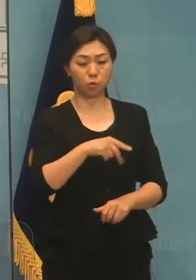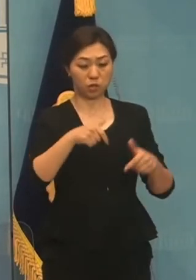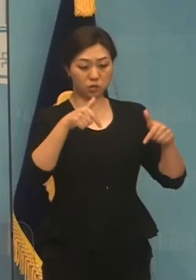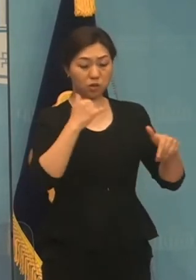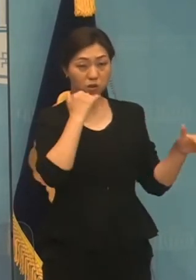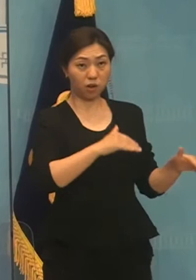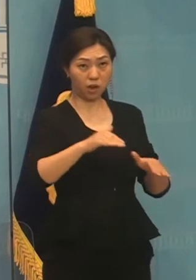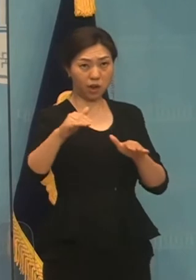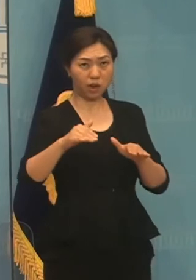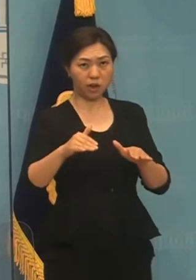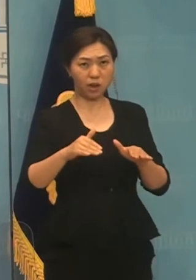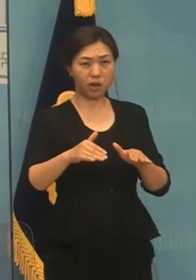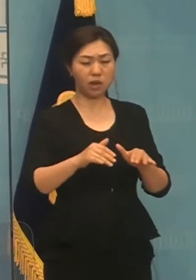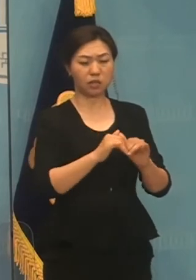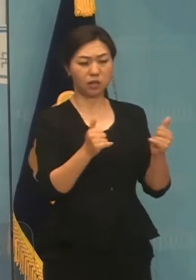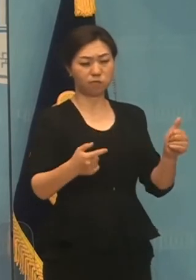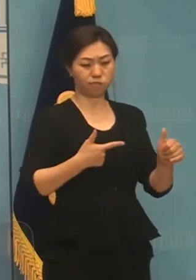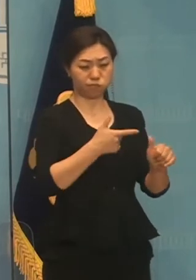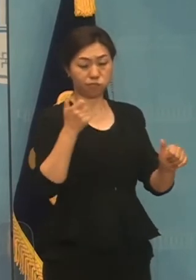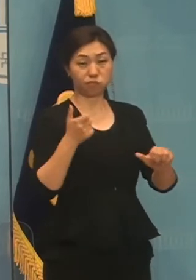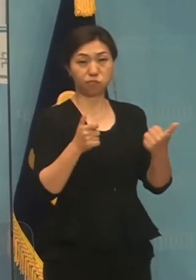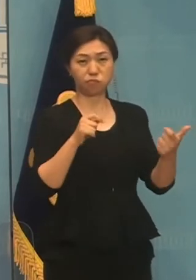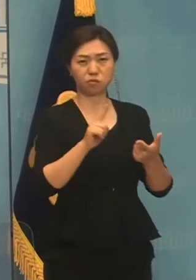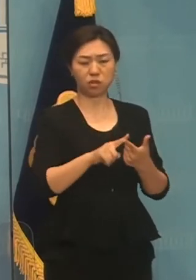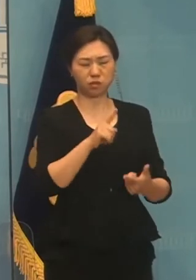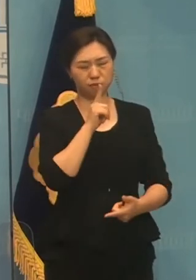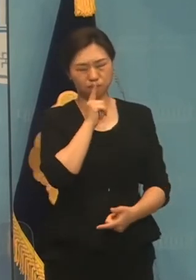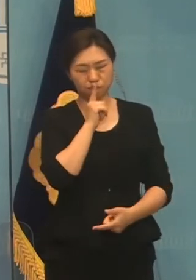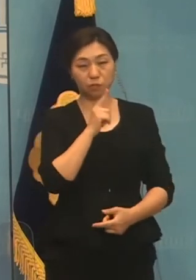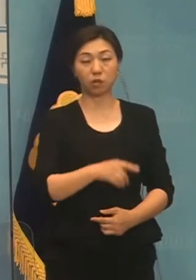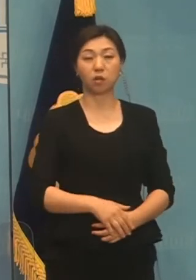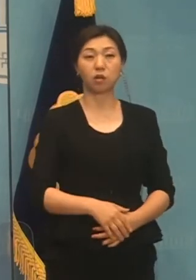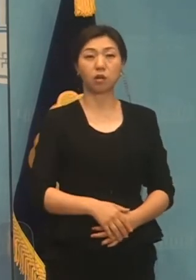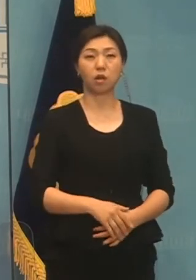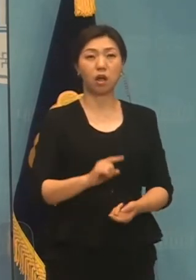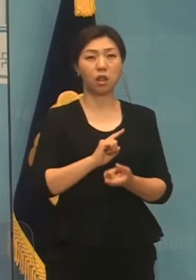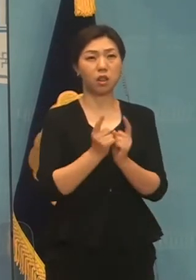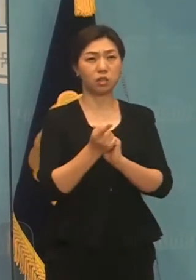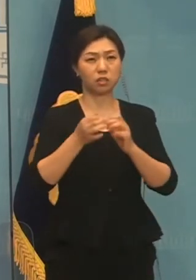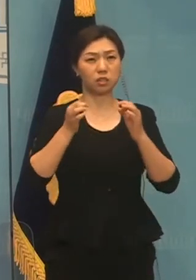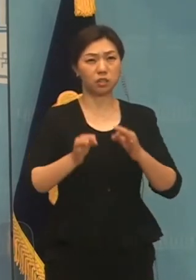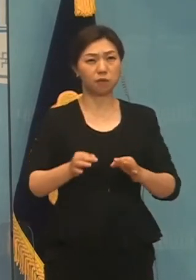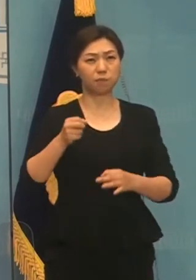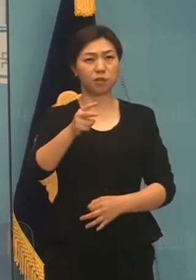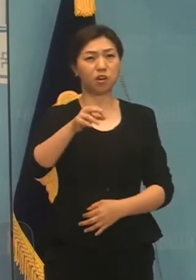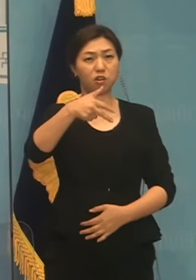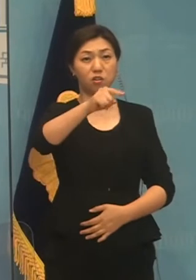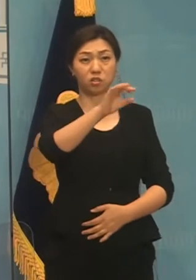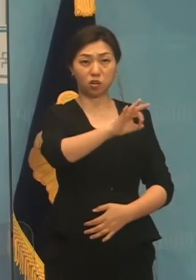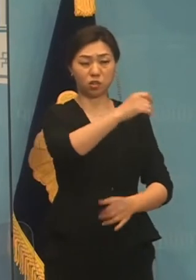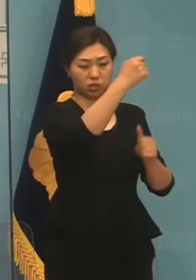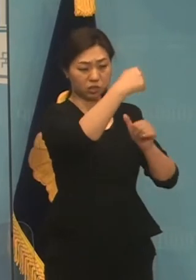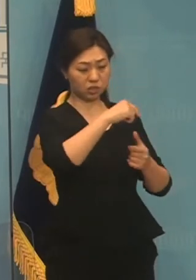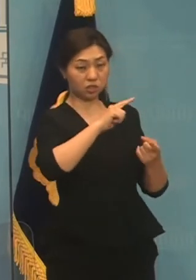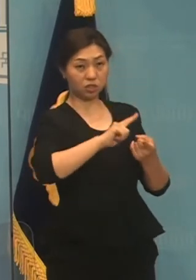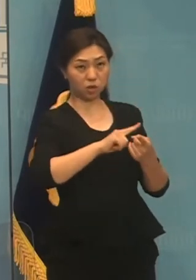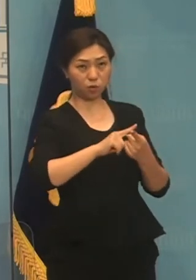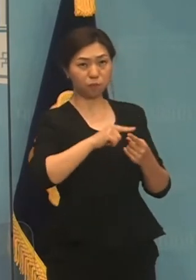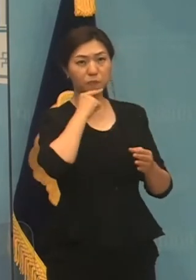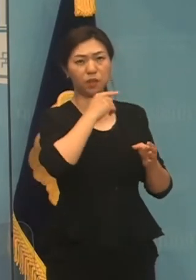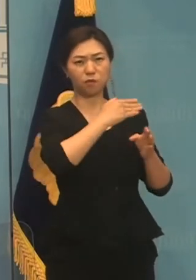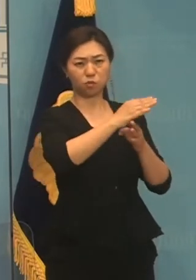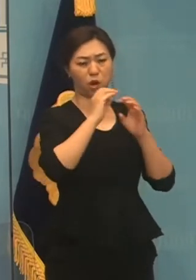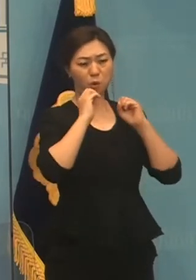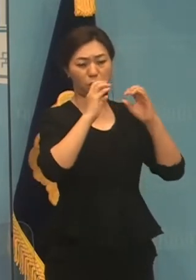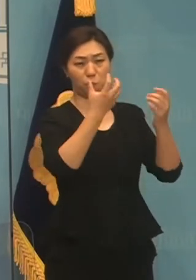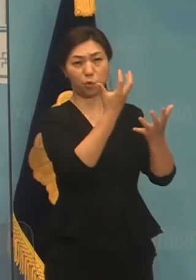오히려 김여정의 하명에 따라 대북 전단금지법을 만들어 상납했고 애꿎은